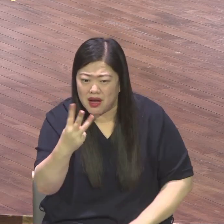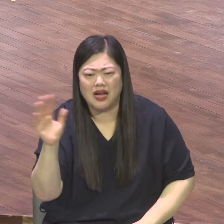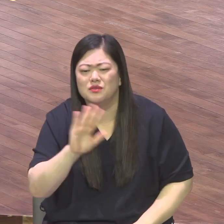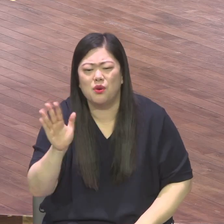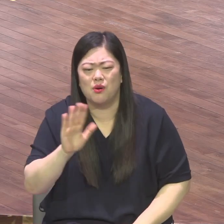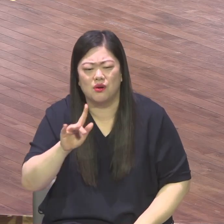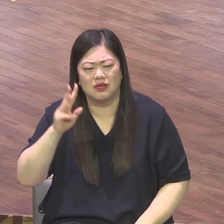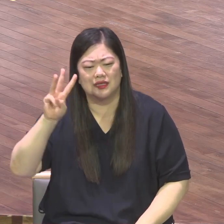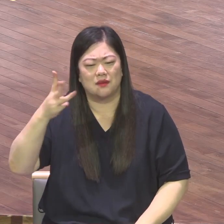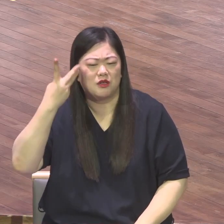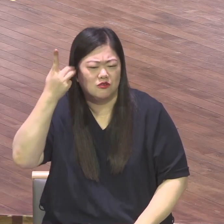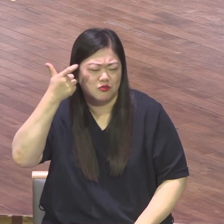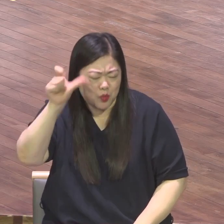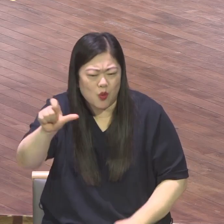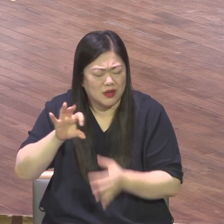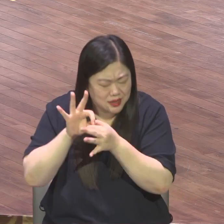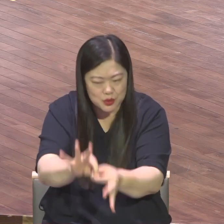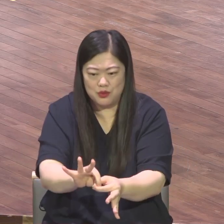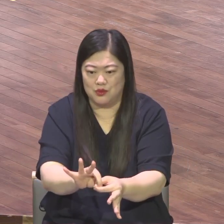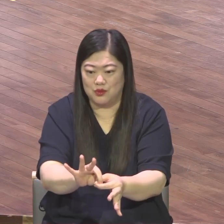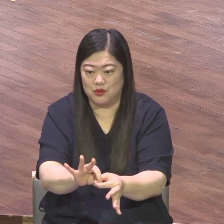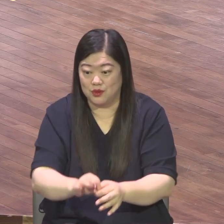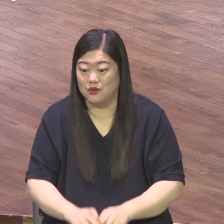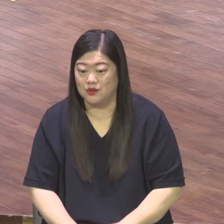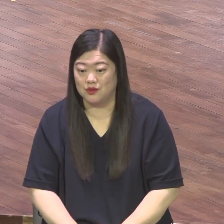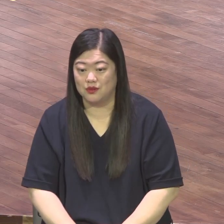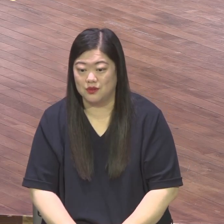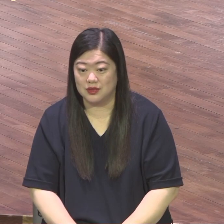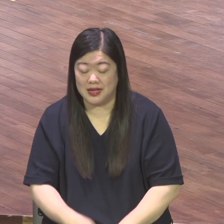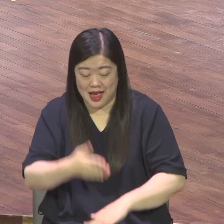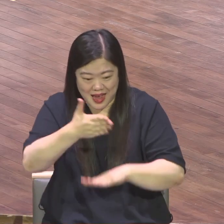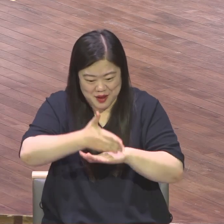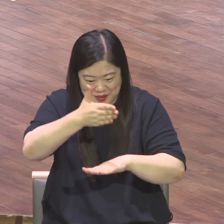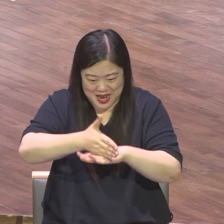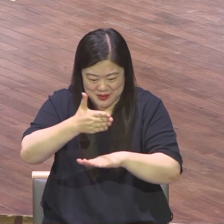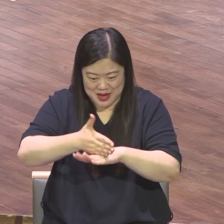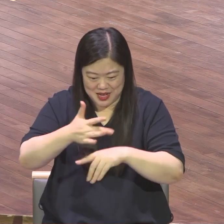삶이 하나님의 이 뜻과 계획에 맞는 삶이다.